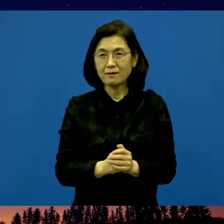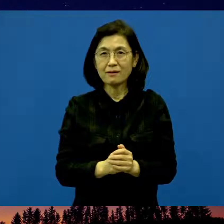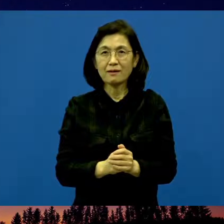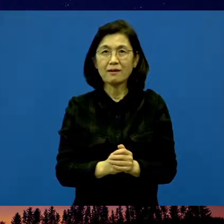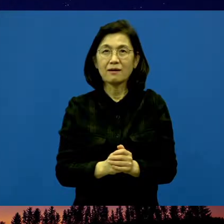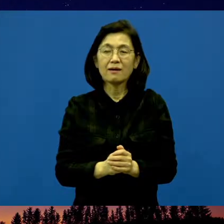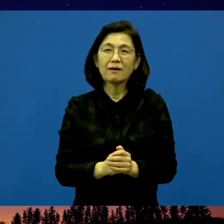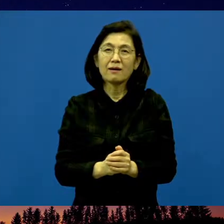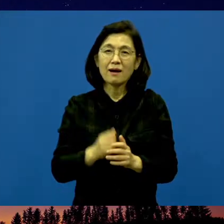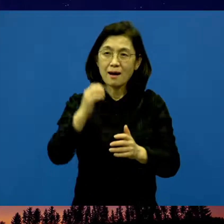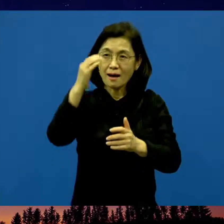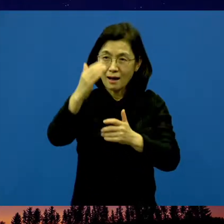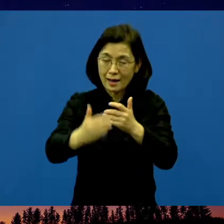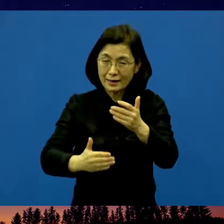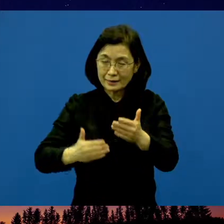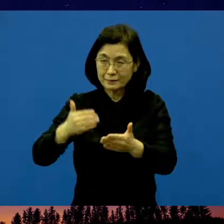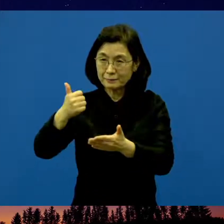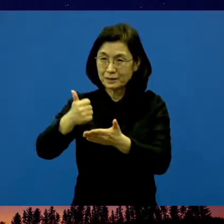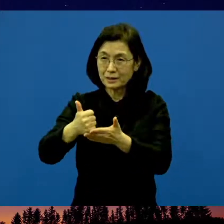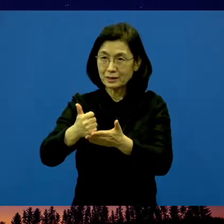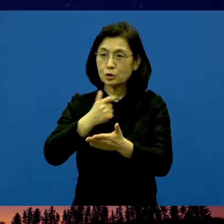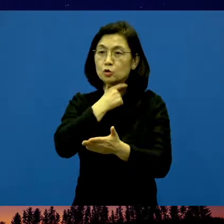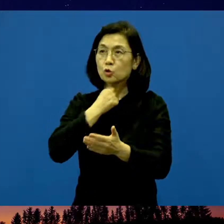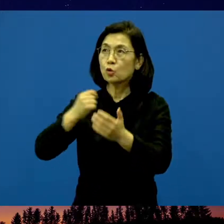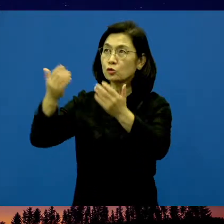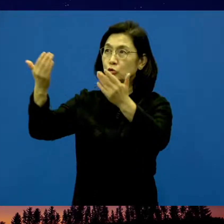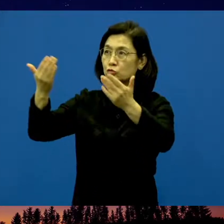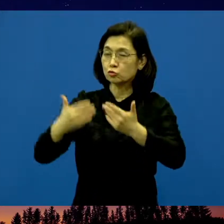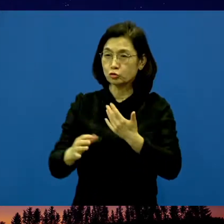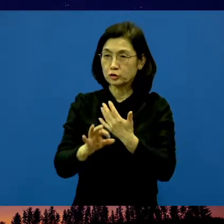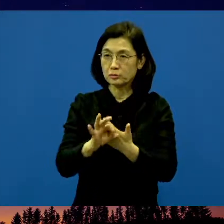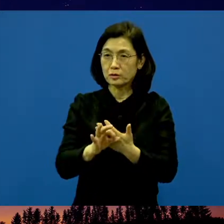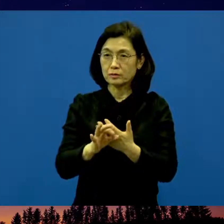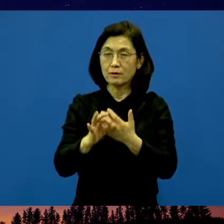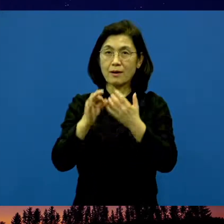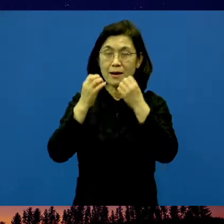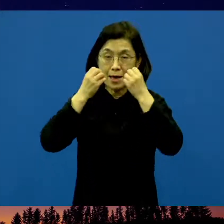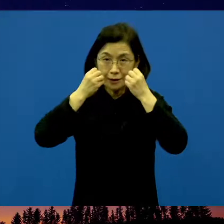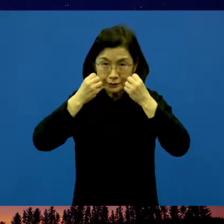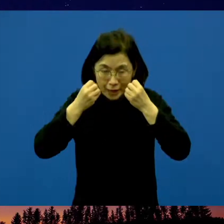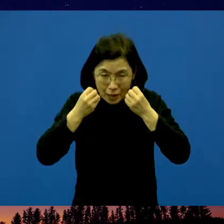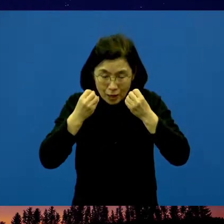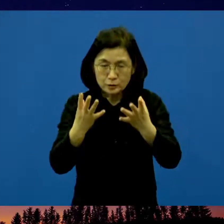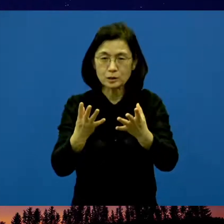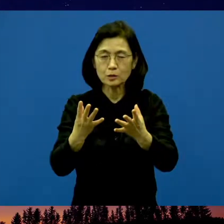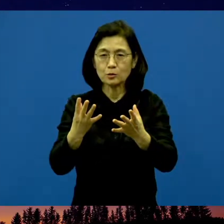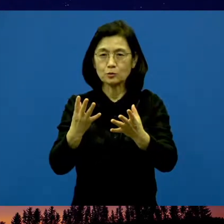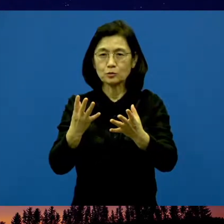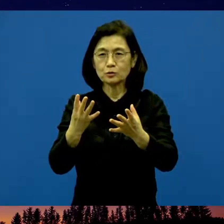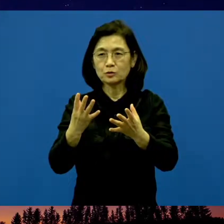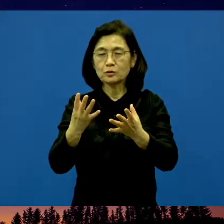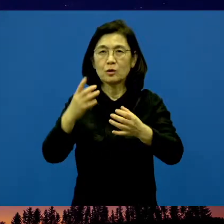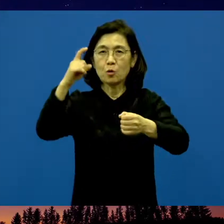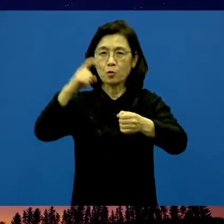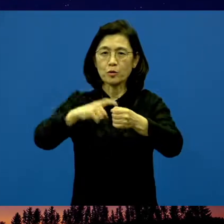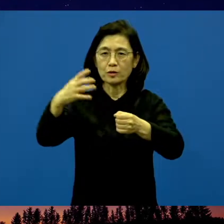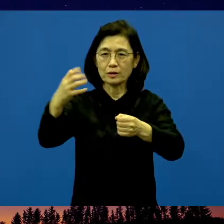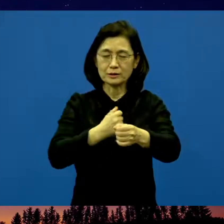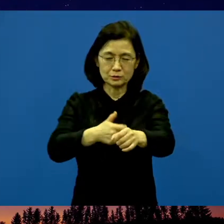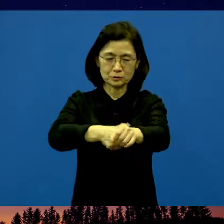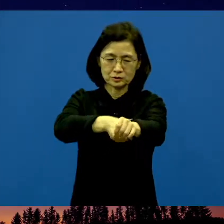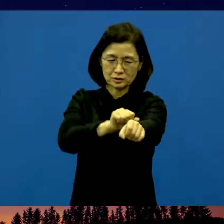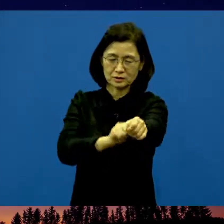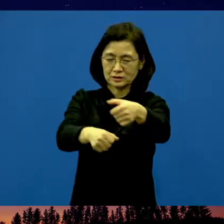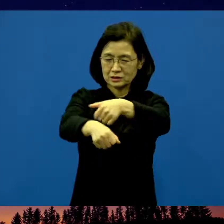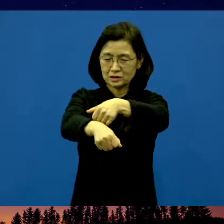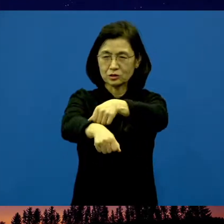근데 여러분, 하나님이 우리에게 소원을 주시면 그렇지 않아요. 새로운 의지를 불러넣죠. 새로운 의지. 여러분, 옛날에도